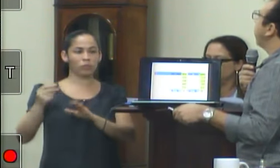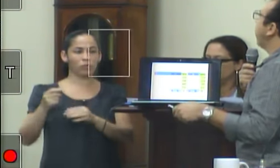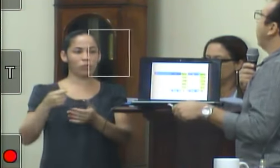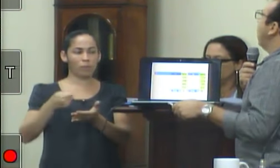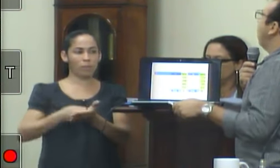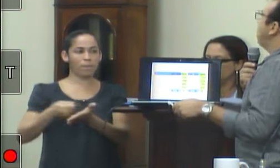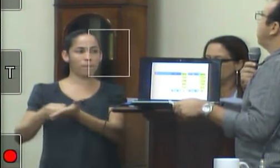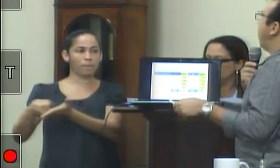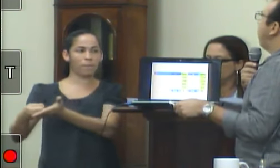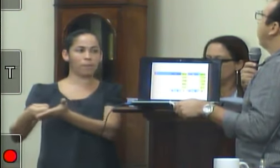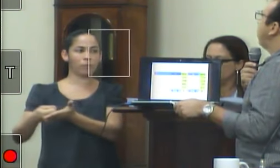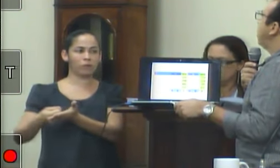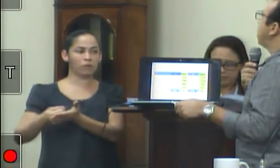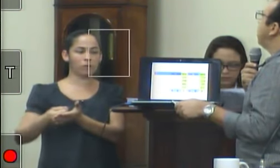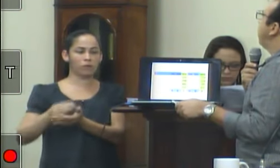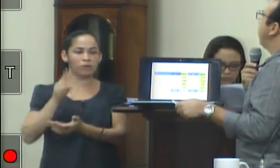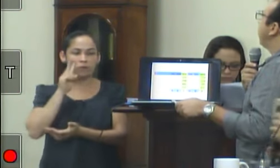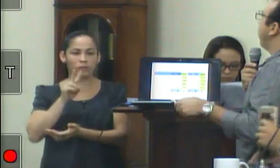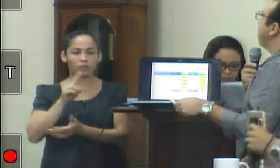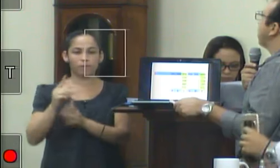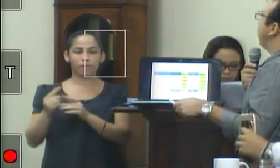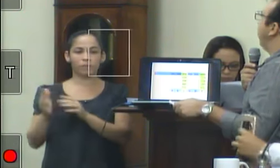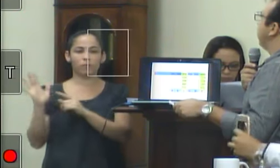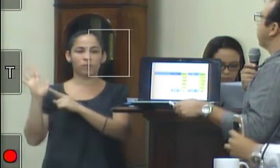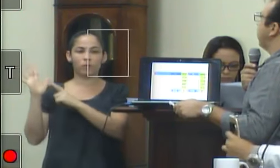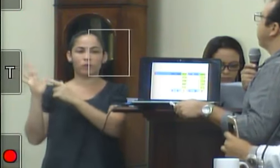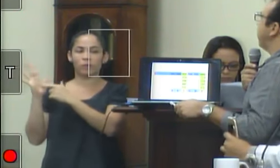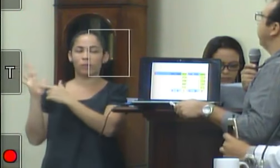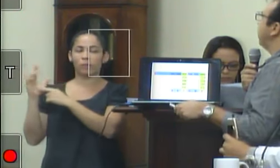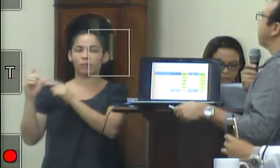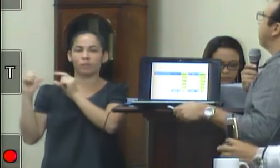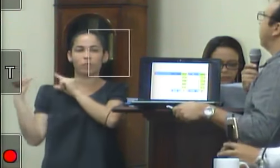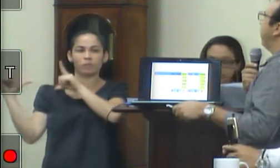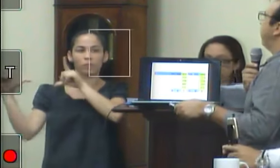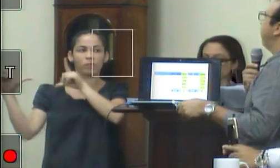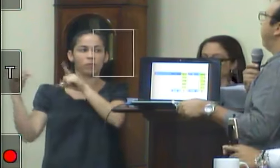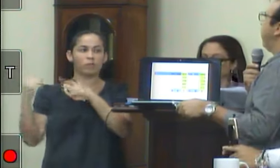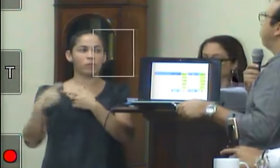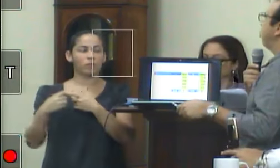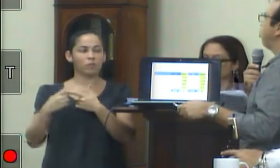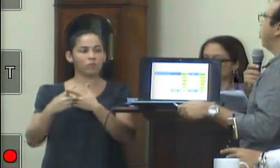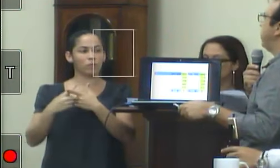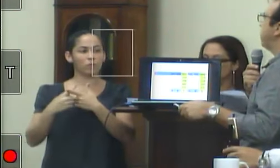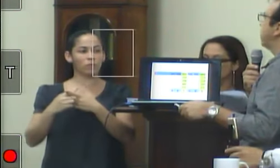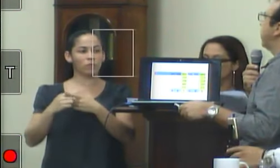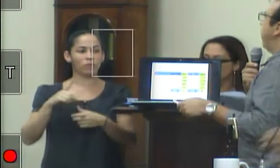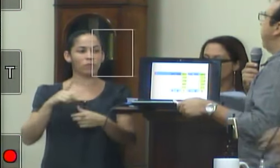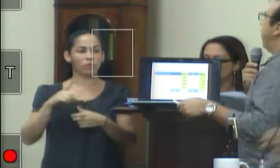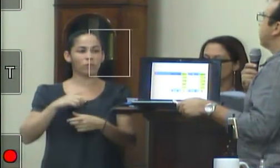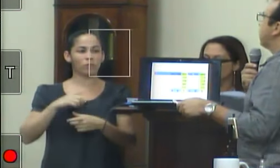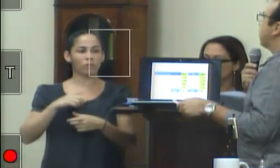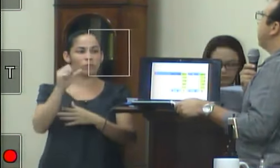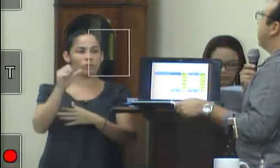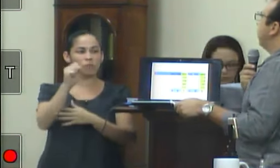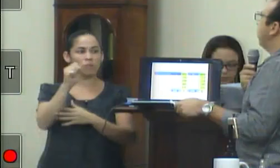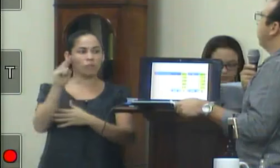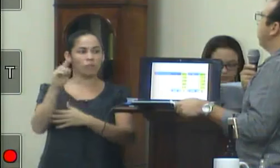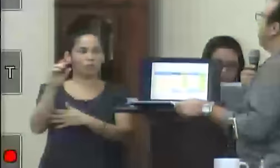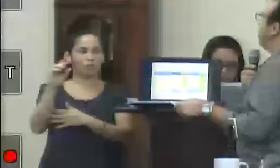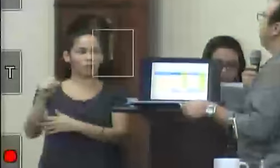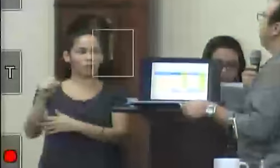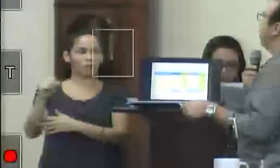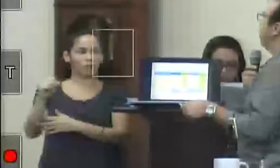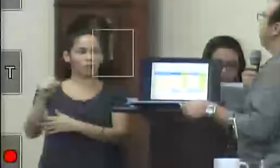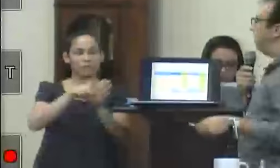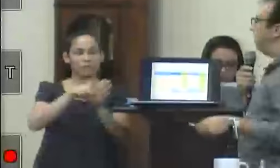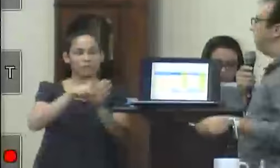né, observe que o município, né, isso que eu falei, as receitas provenientes do SUS, elas caíram do